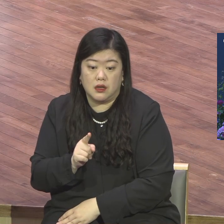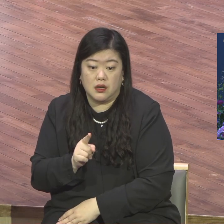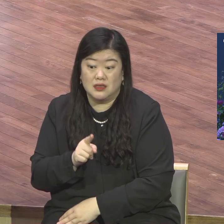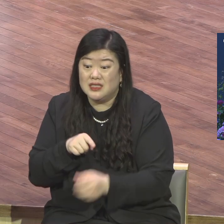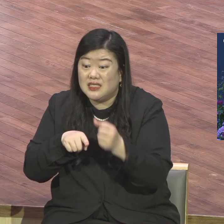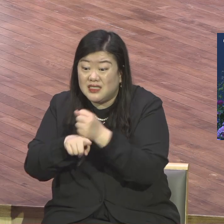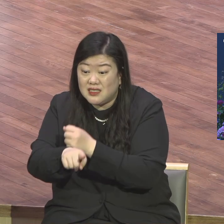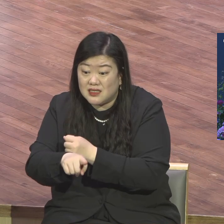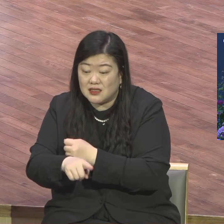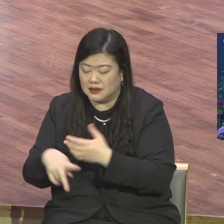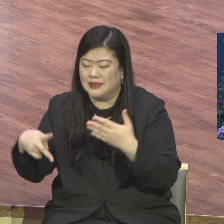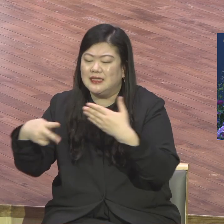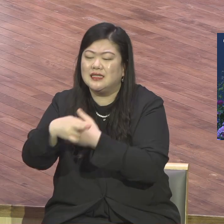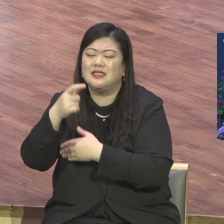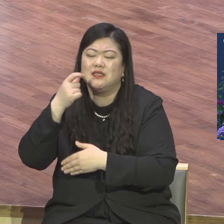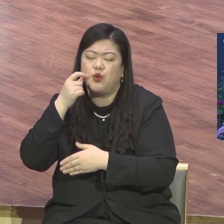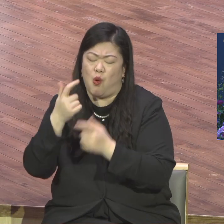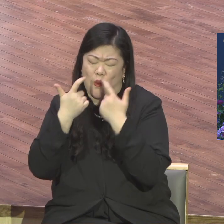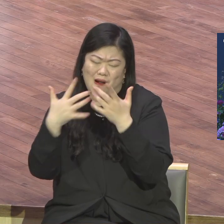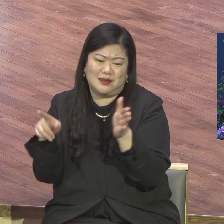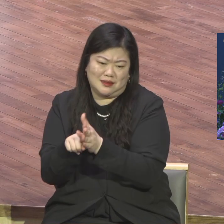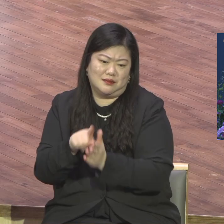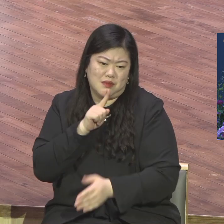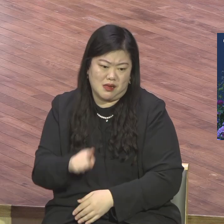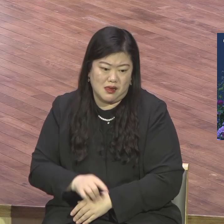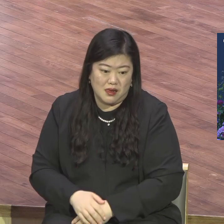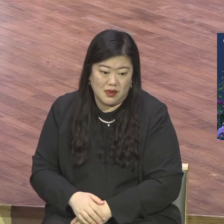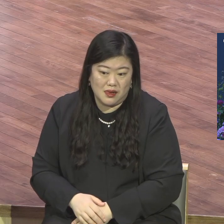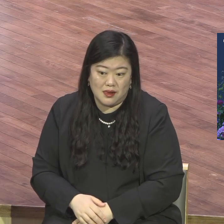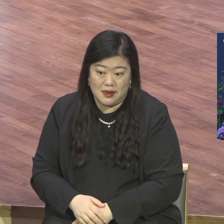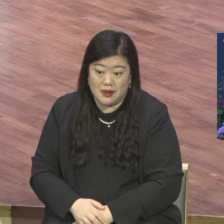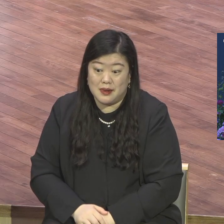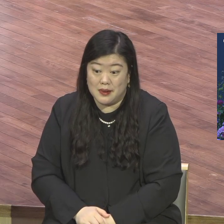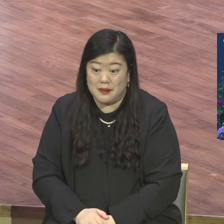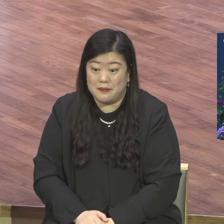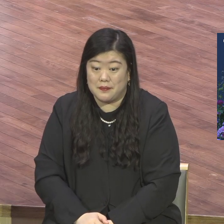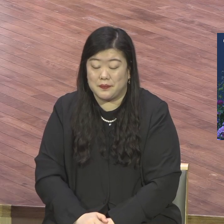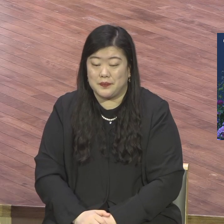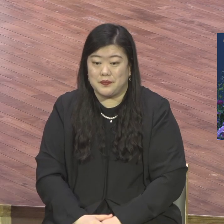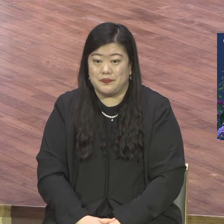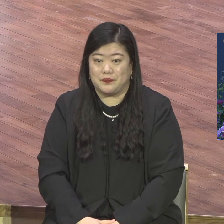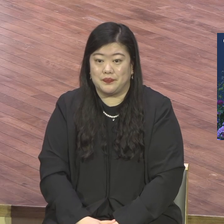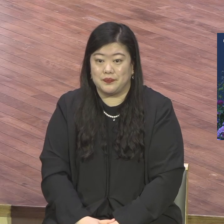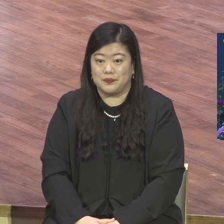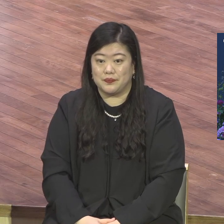사실 사도 바울이 자기 동족에게 환영이나 뭐 대우를 받아서 이렇게 말한 것이